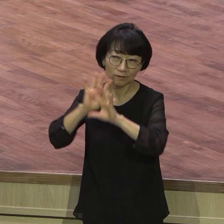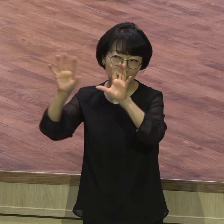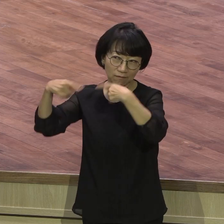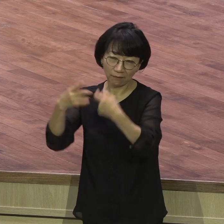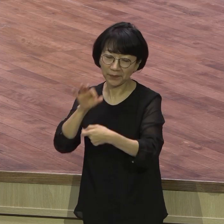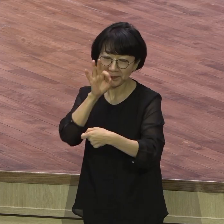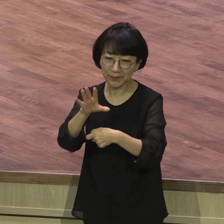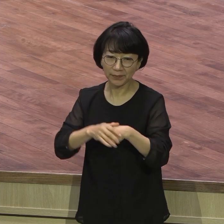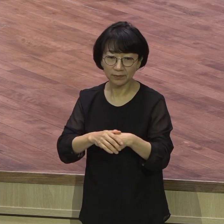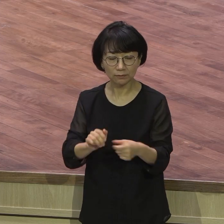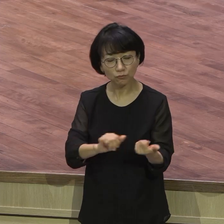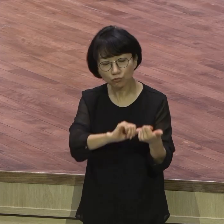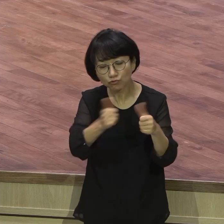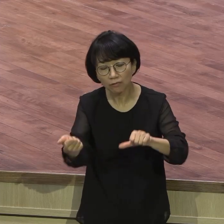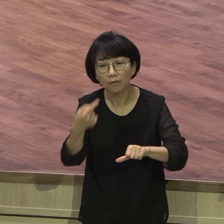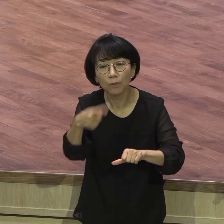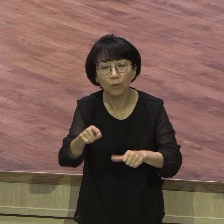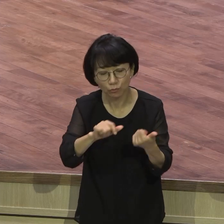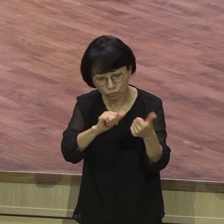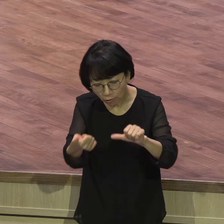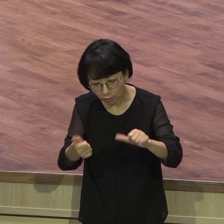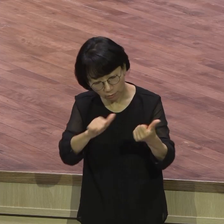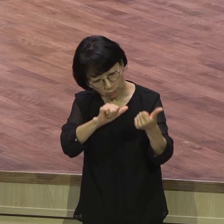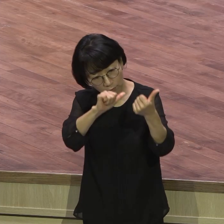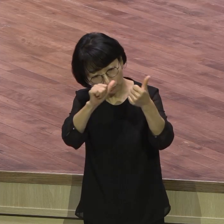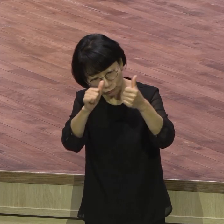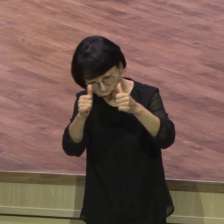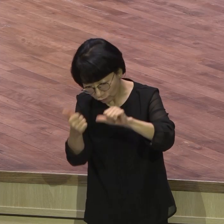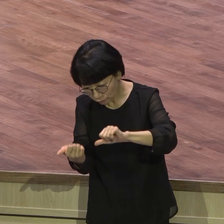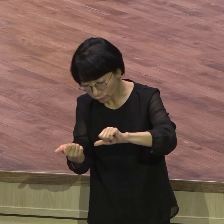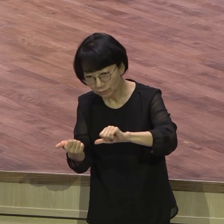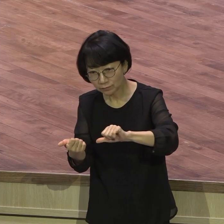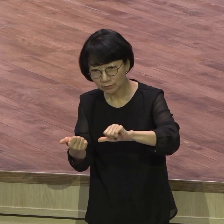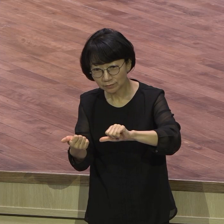죽는다가 뭐예요 죽어야 천국 가요